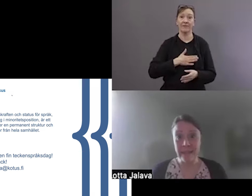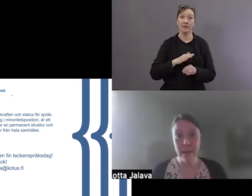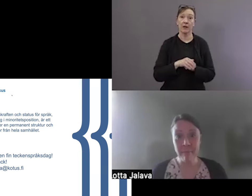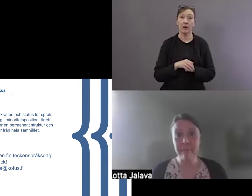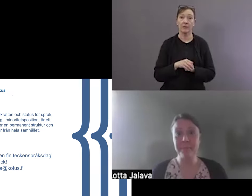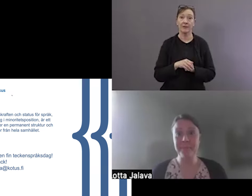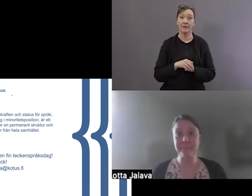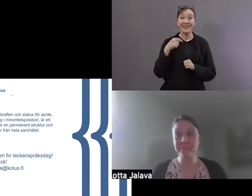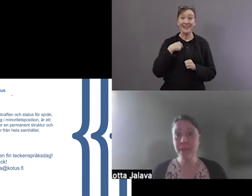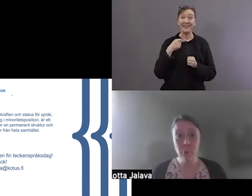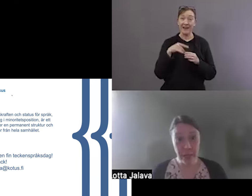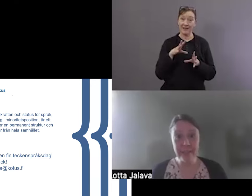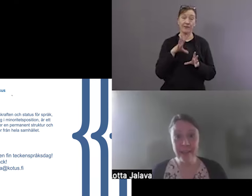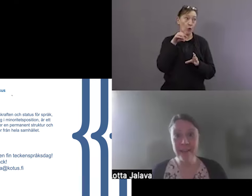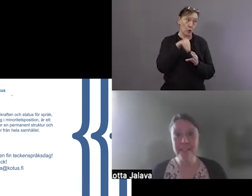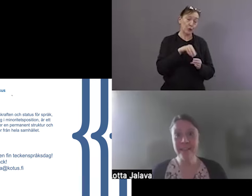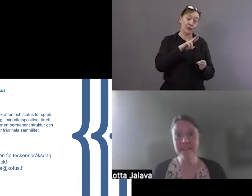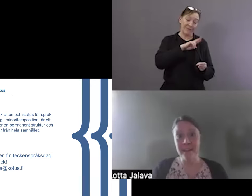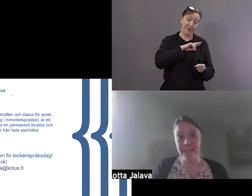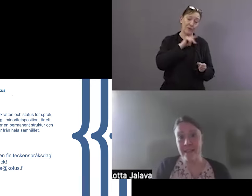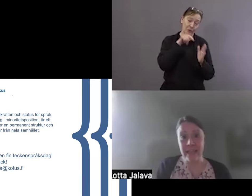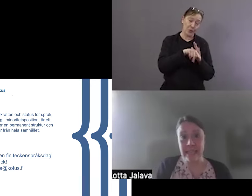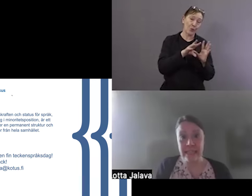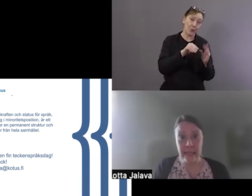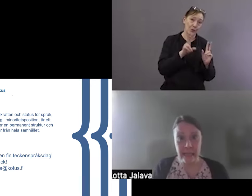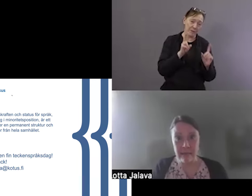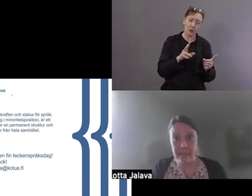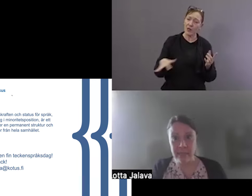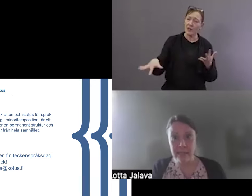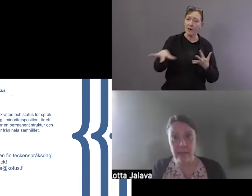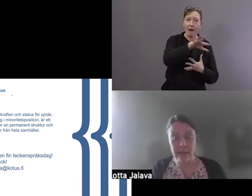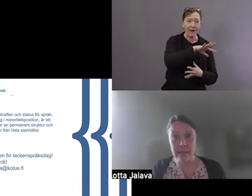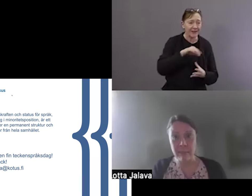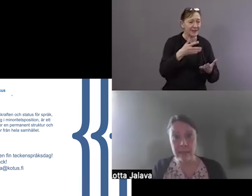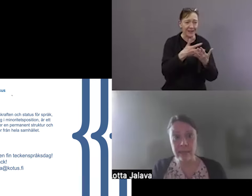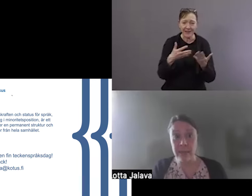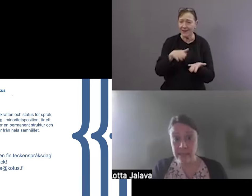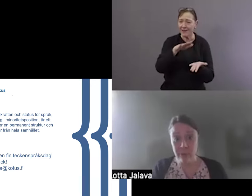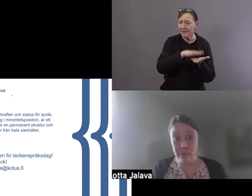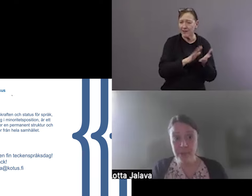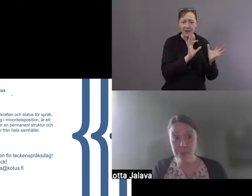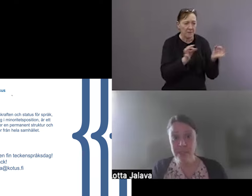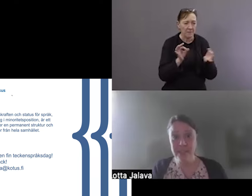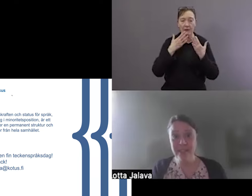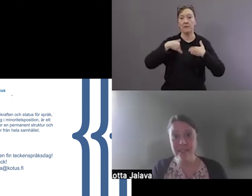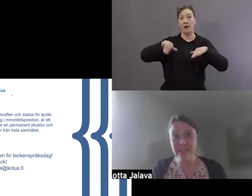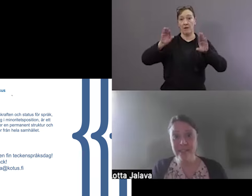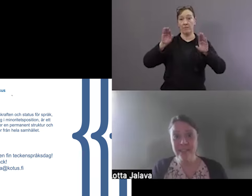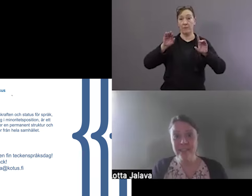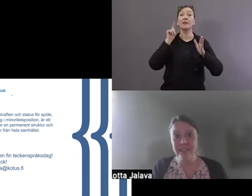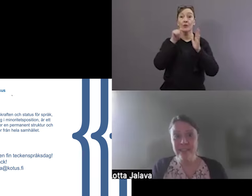meidän tehtäväämme, huolehtia näistä kaikista kielistä ja niiden asemasta ja sen parantamisesta